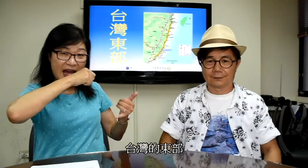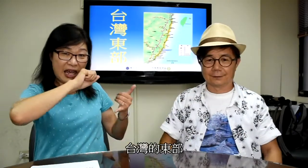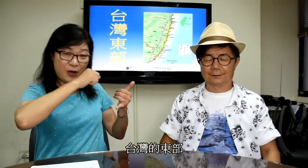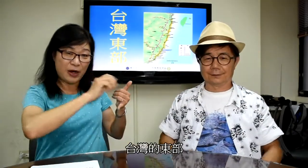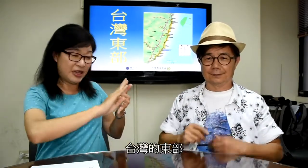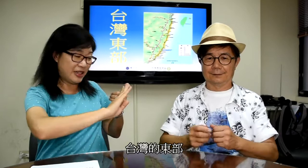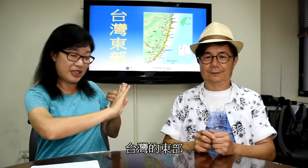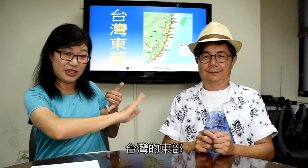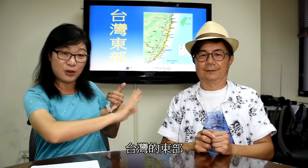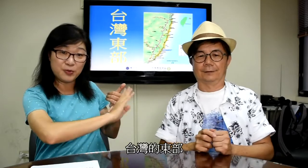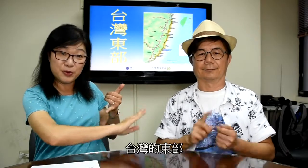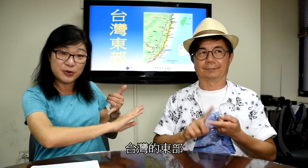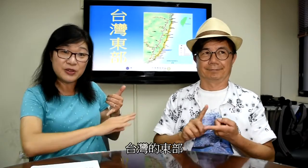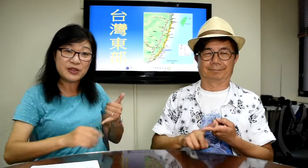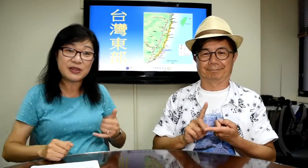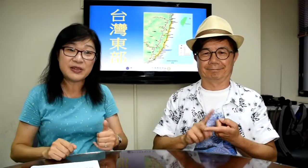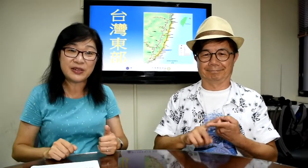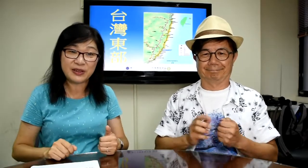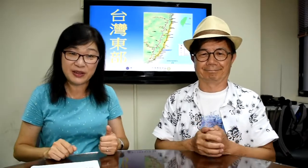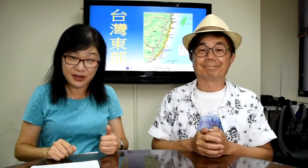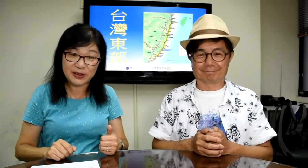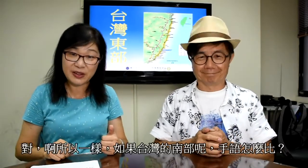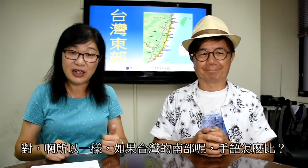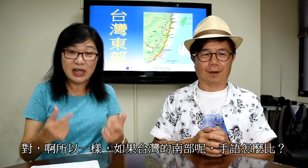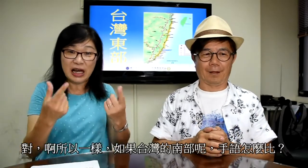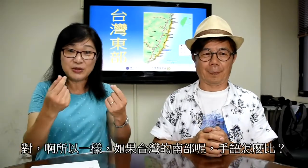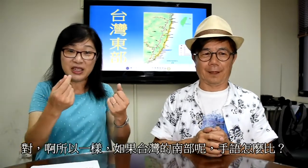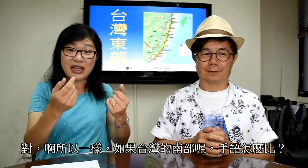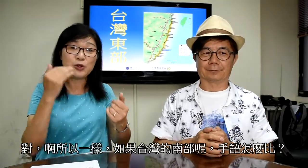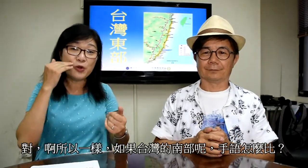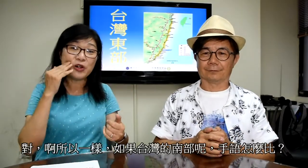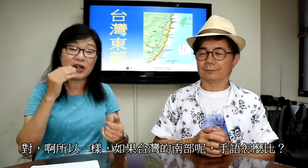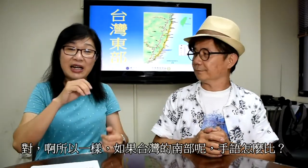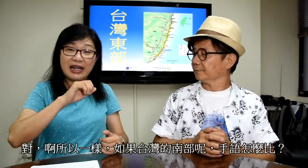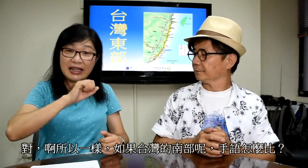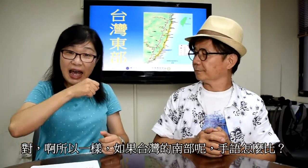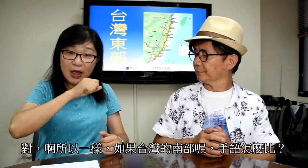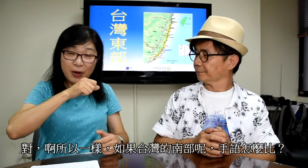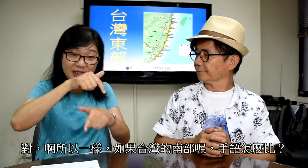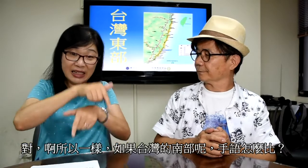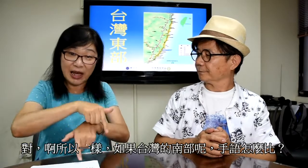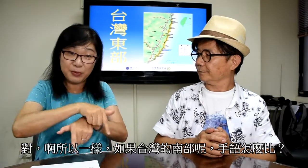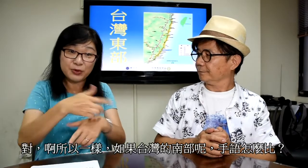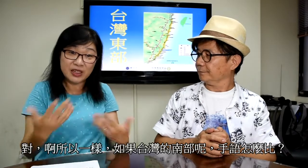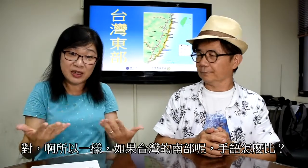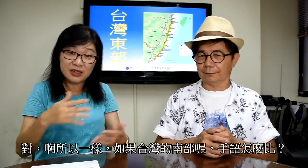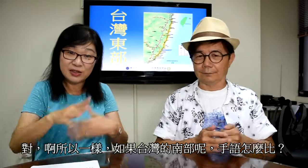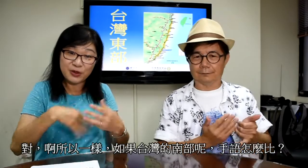台湾的东部，对对啊，所以一样，如果台湾的南部呢，手语